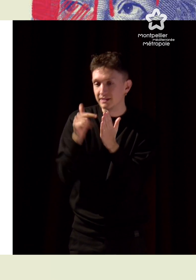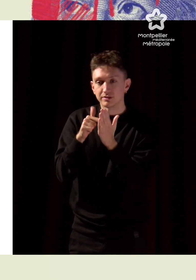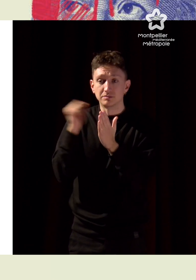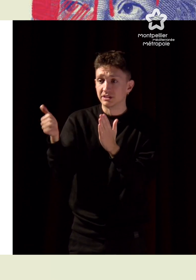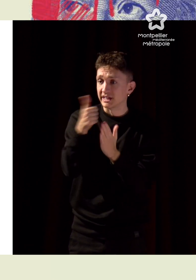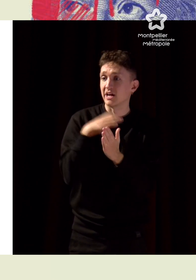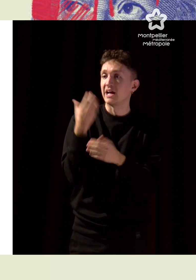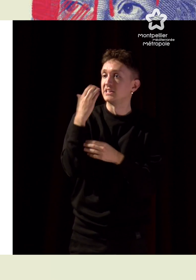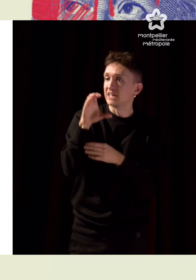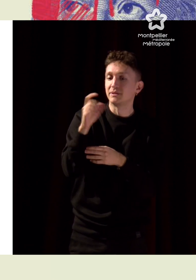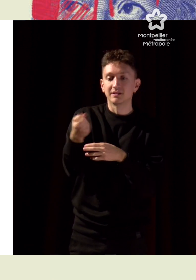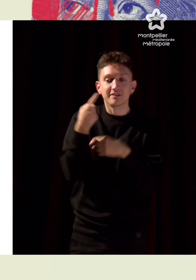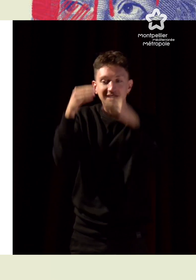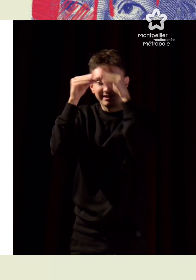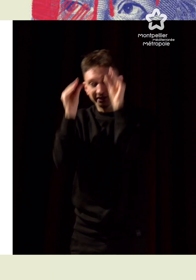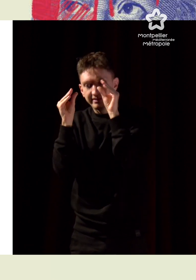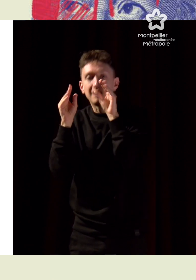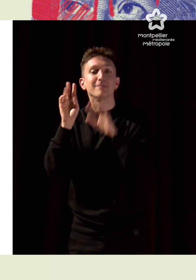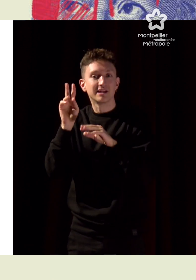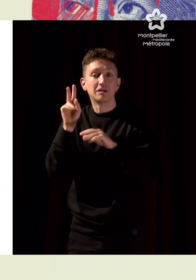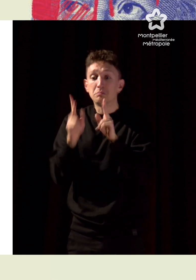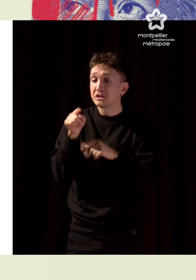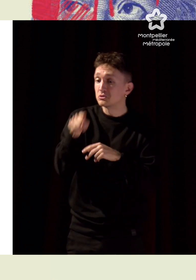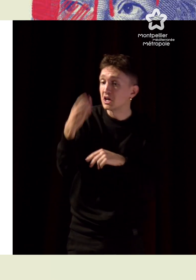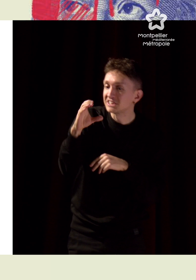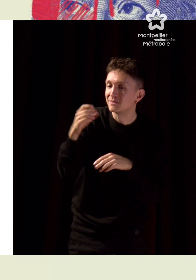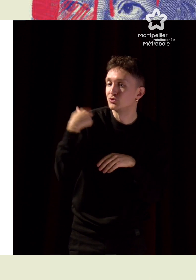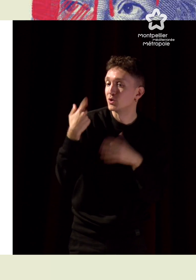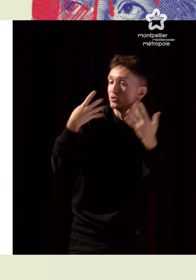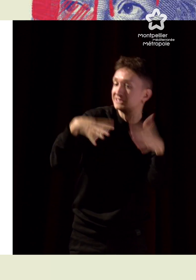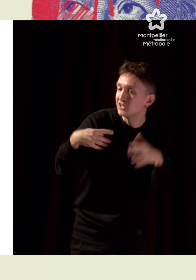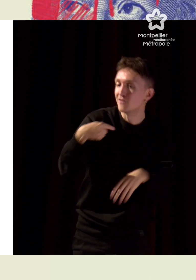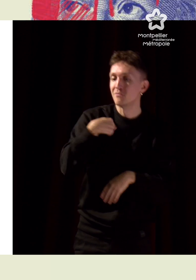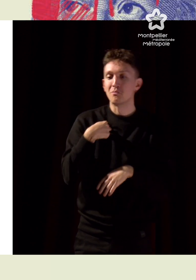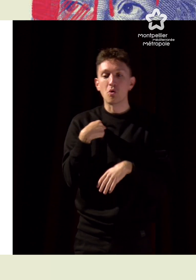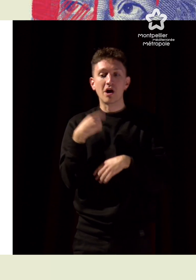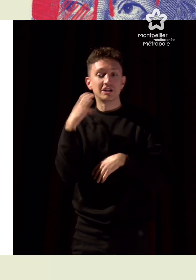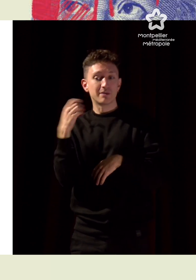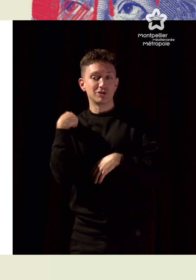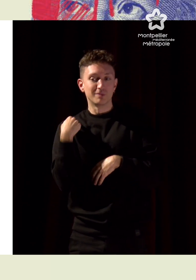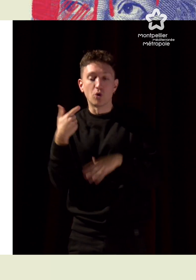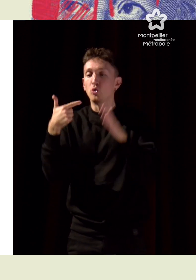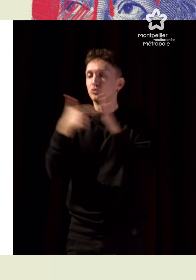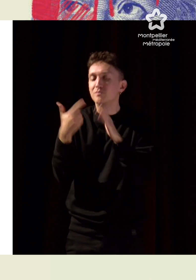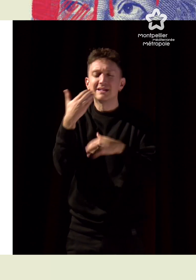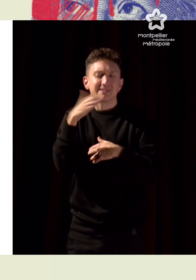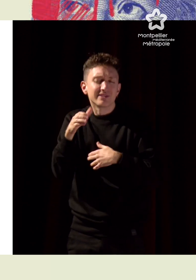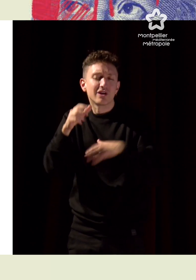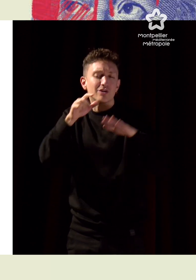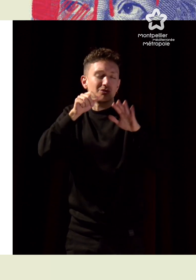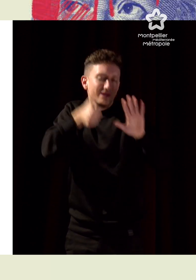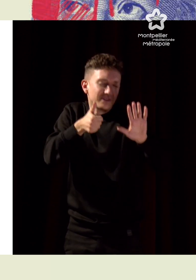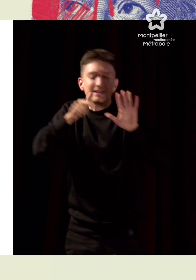c'est pas tous les mêmes chapitres. Certains vont avoir le chapitre 19, l'autre le chapitre 2567 qui vient de